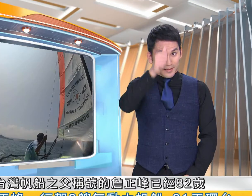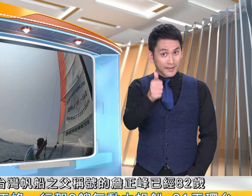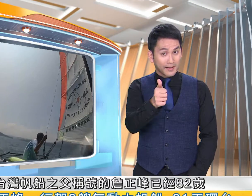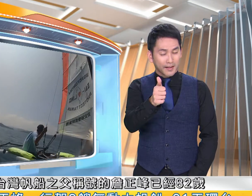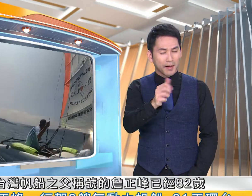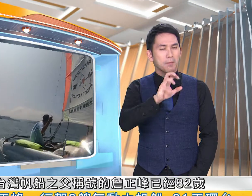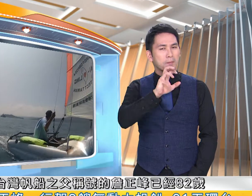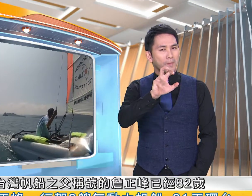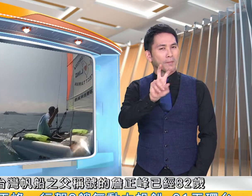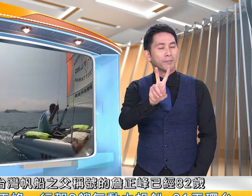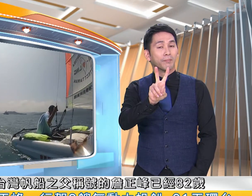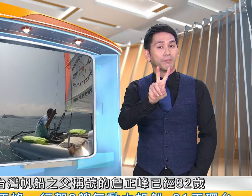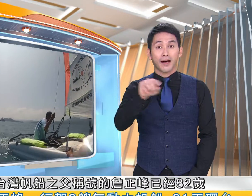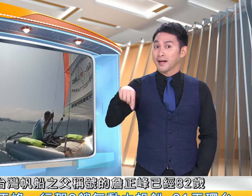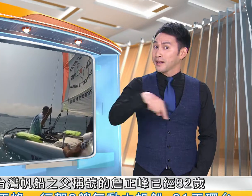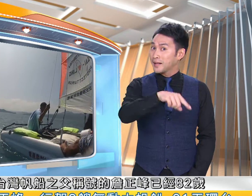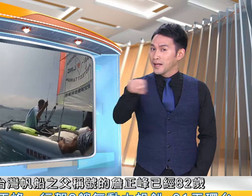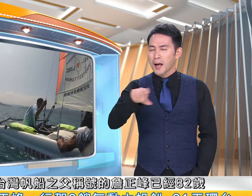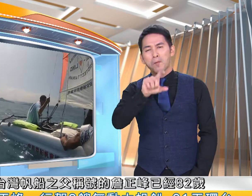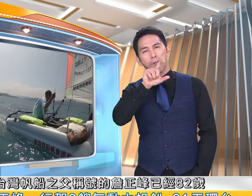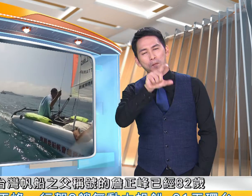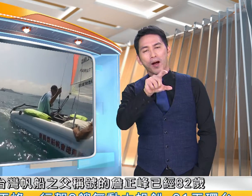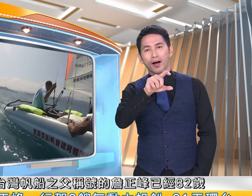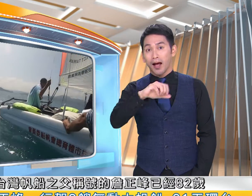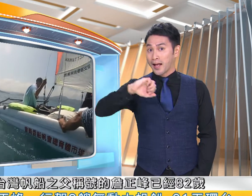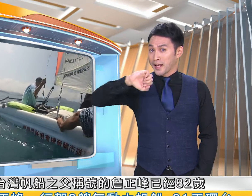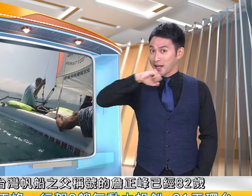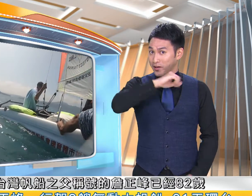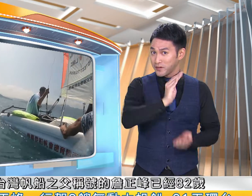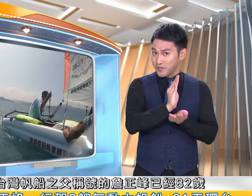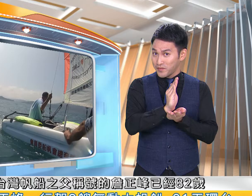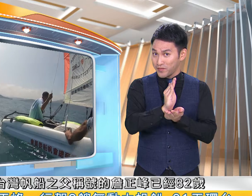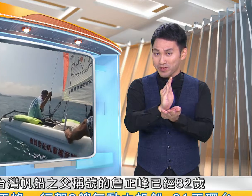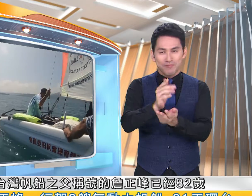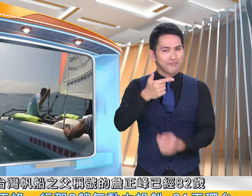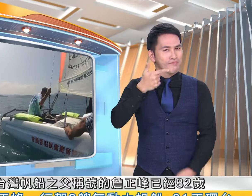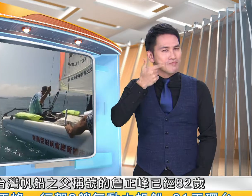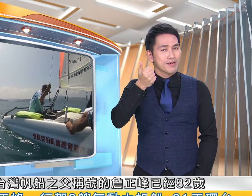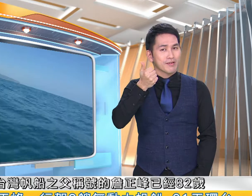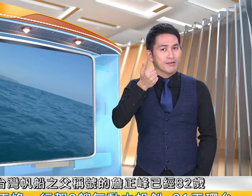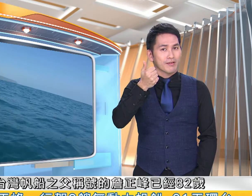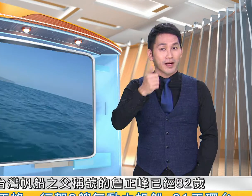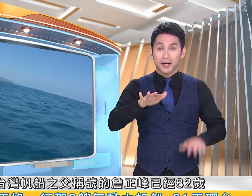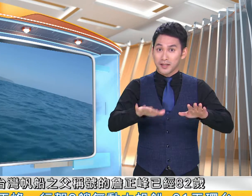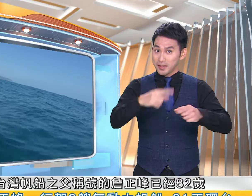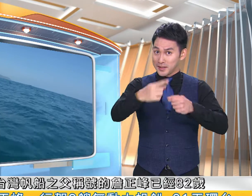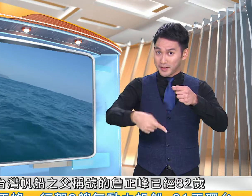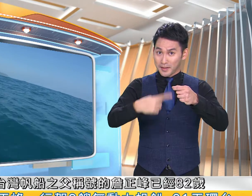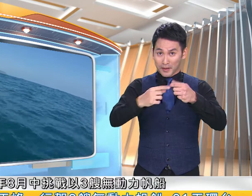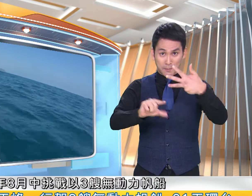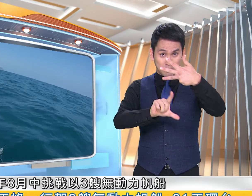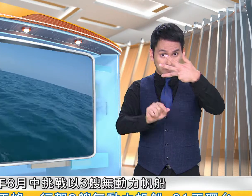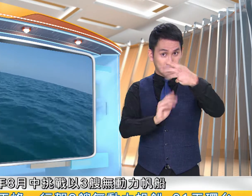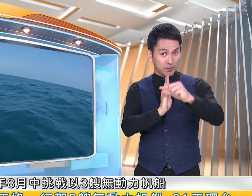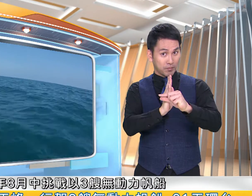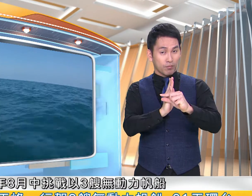有台湾帆船之父称号的詹振峰已经82岁，今年8月中挑